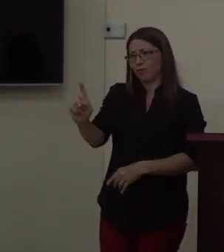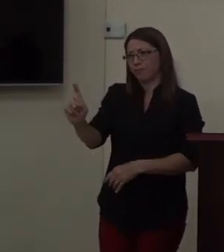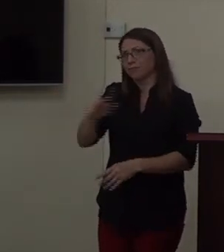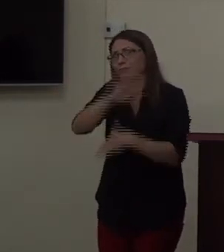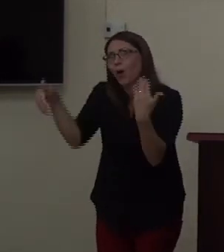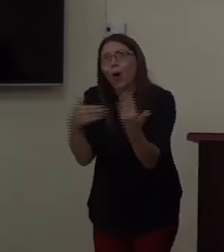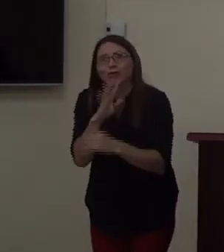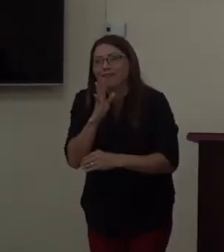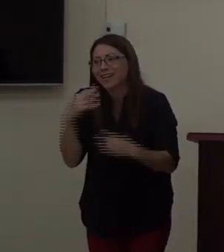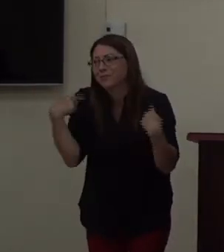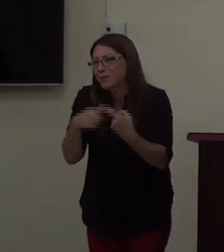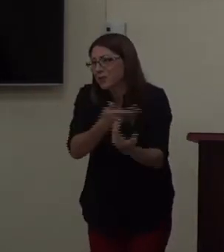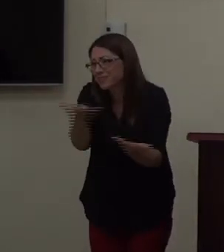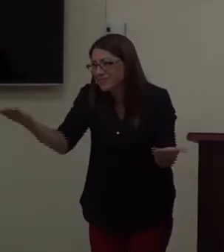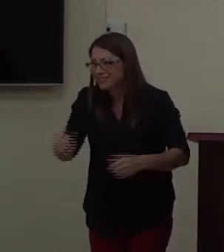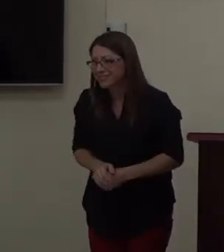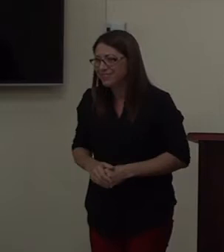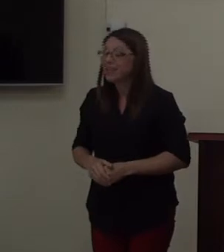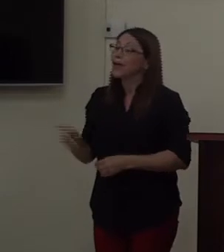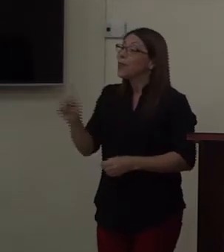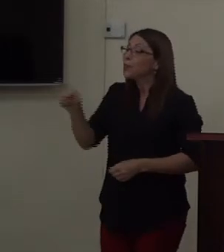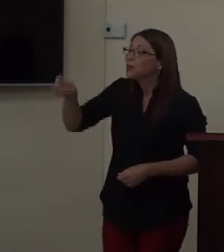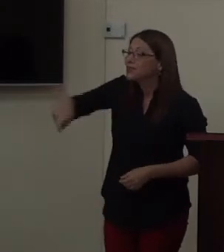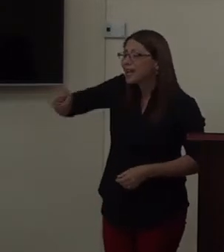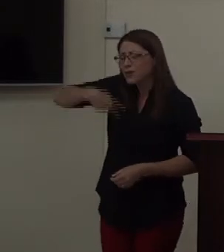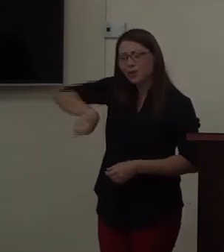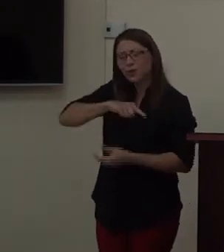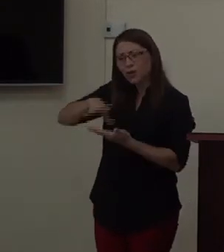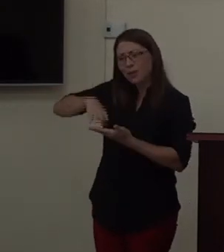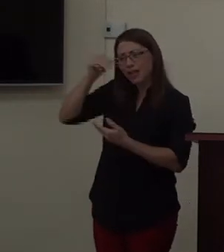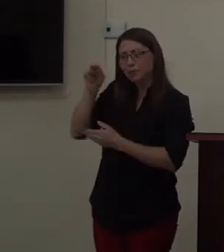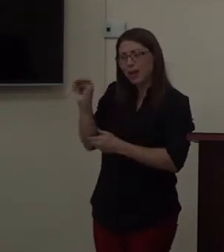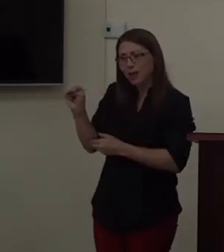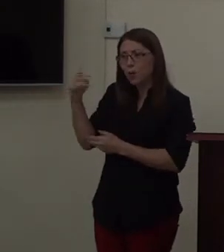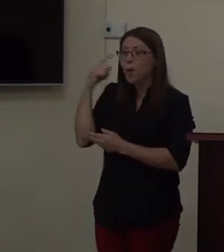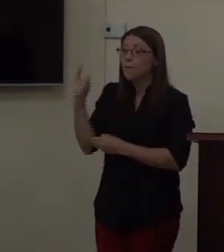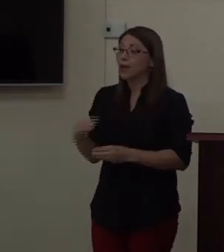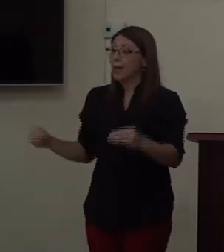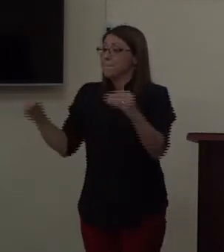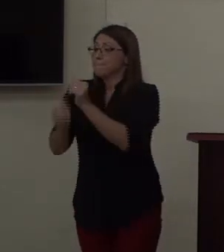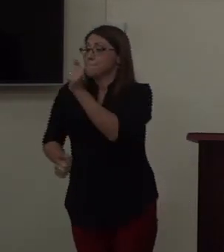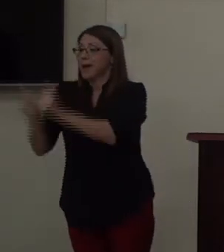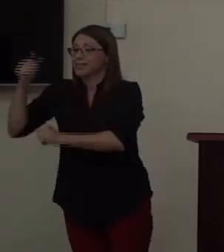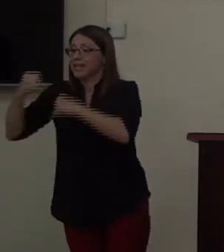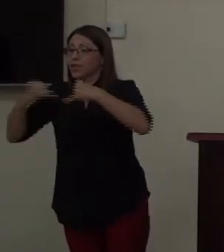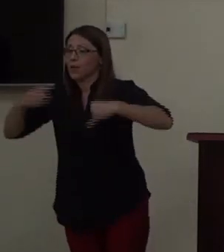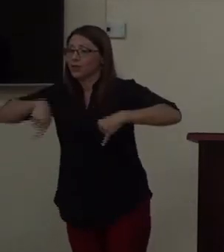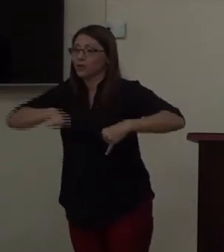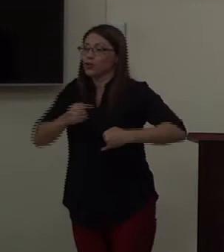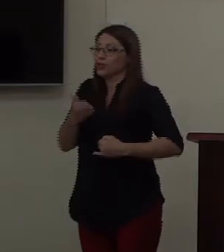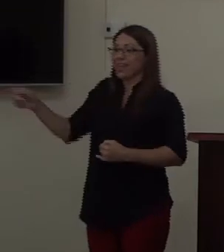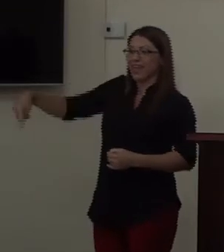cierto. No es necesario que nosotros aprendamos maleco porque hay más del idioma de nosotros que de ellos y no ha